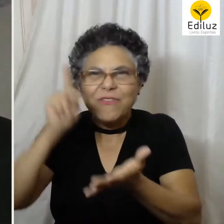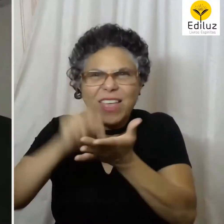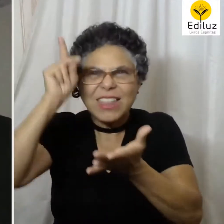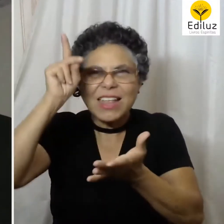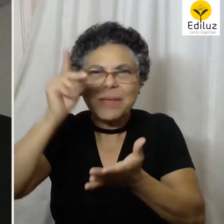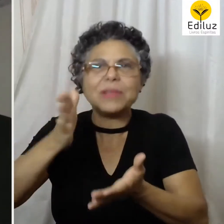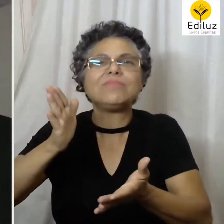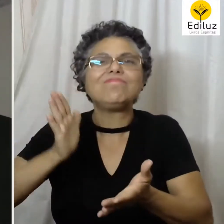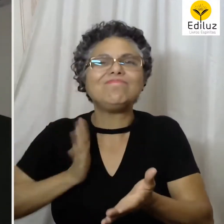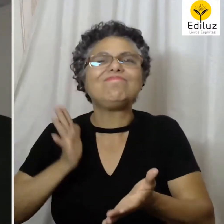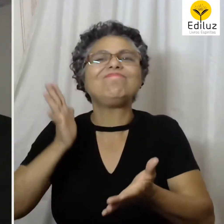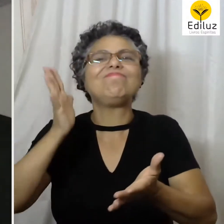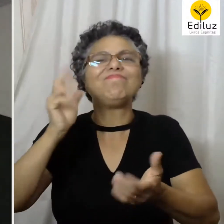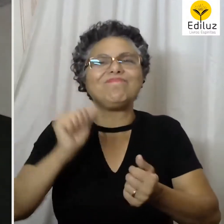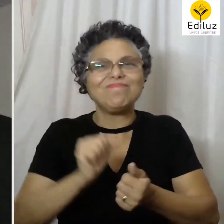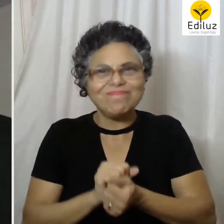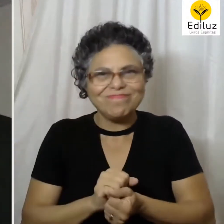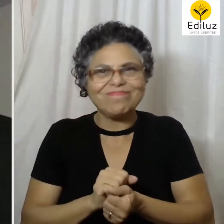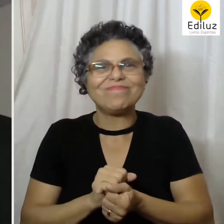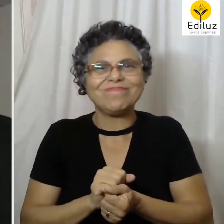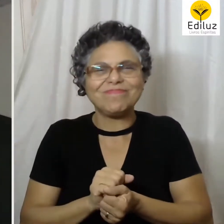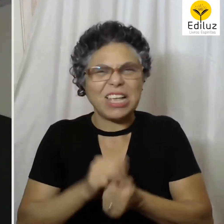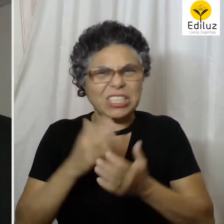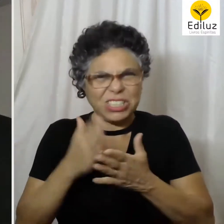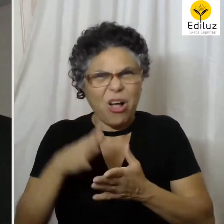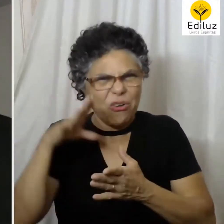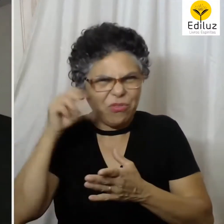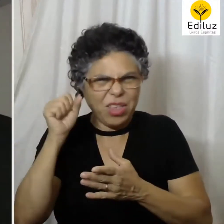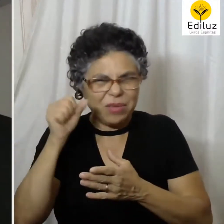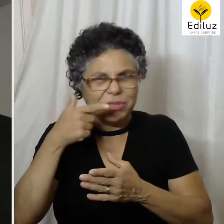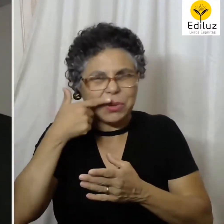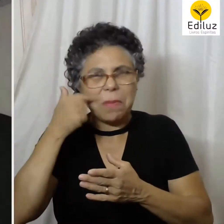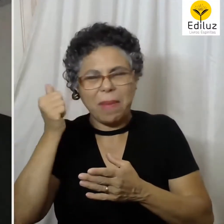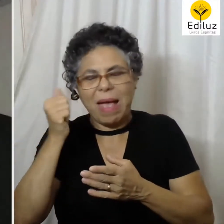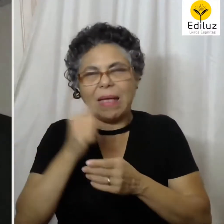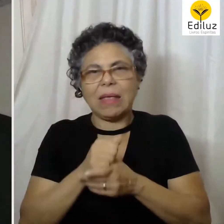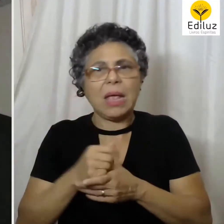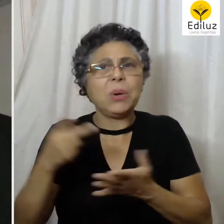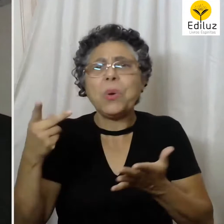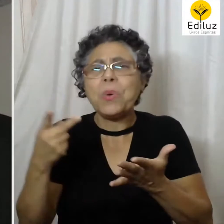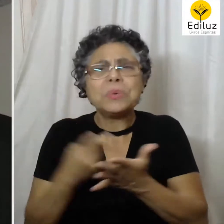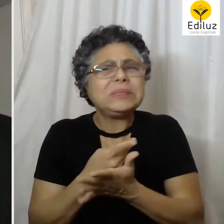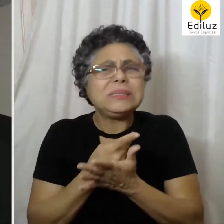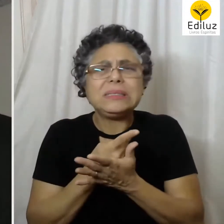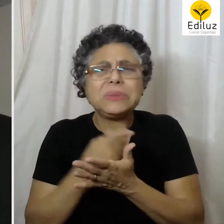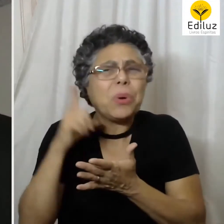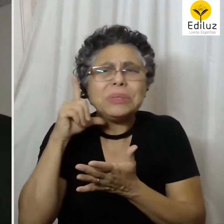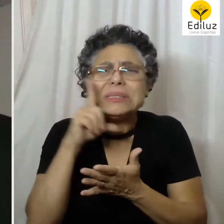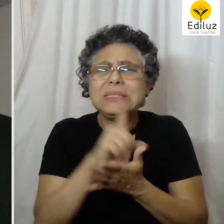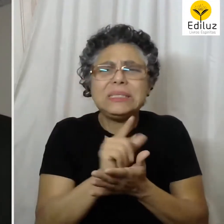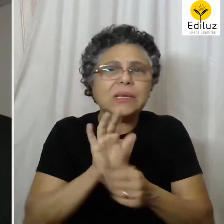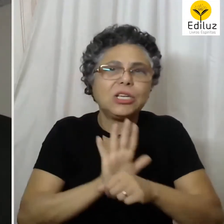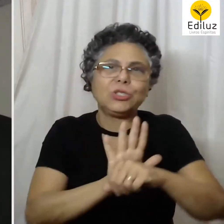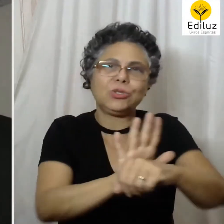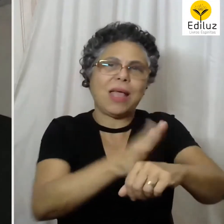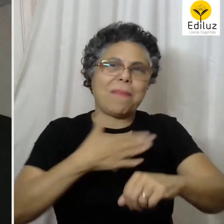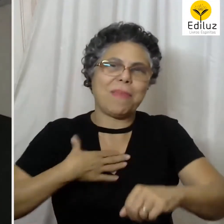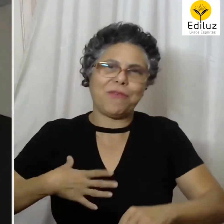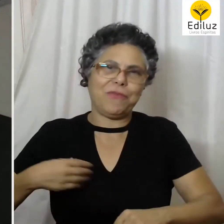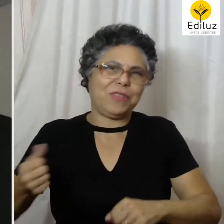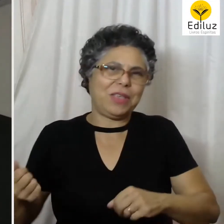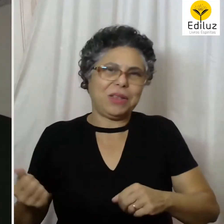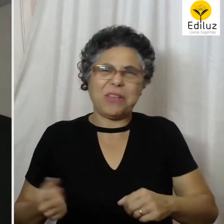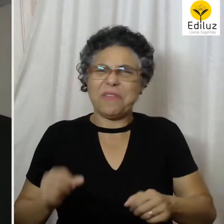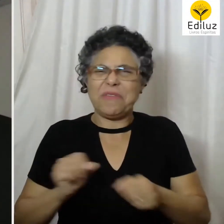E muitas vezes a gente pode até ouvir de um pai: não consegui ajudar meu filho, né? Eu fiz